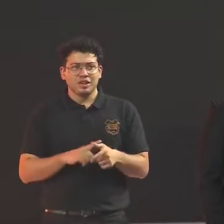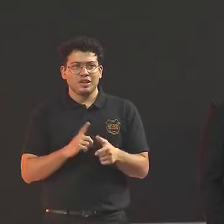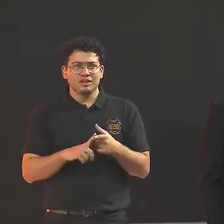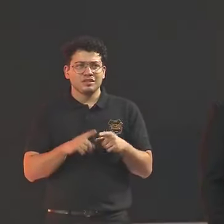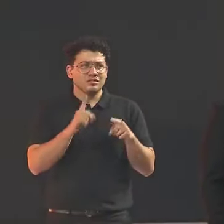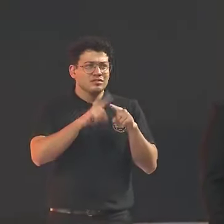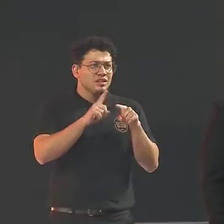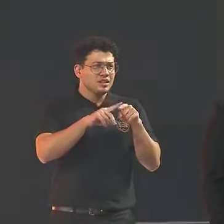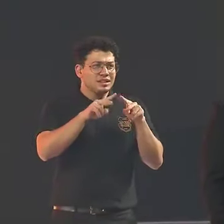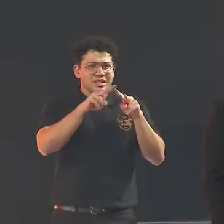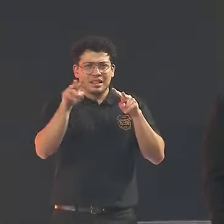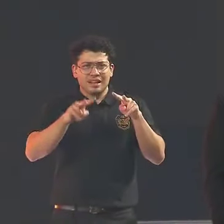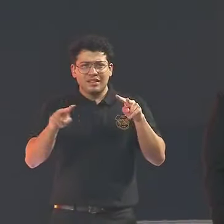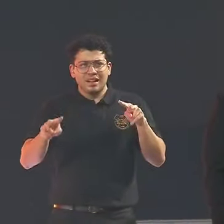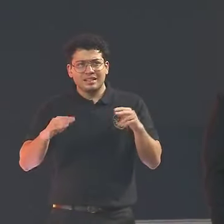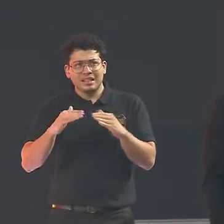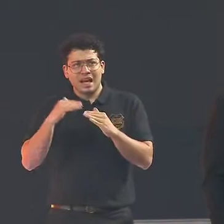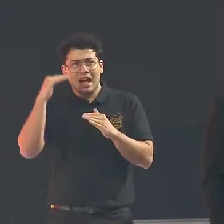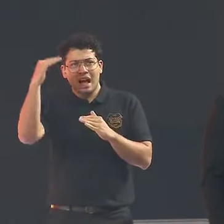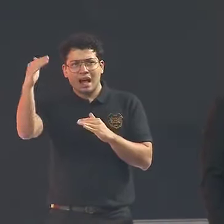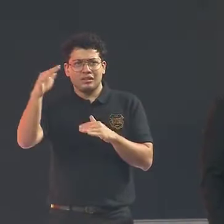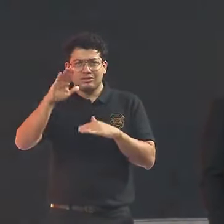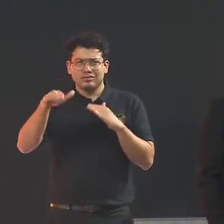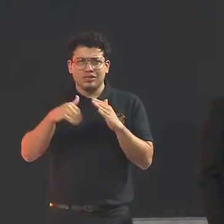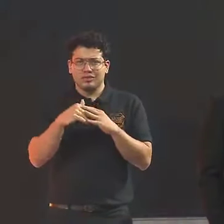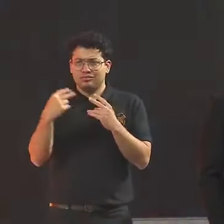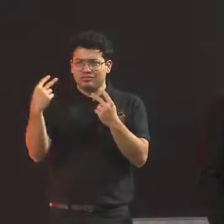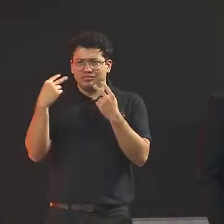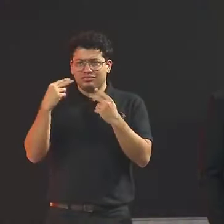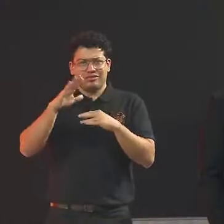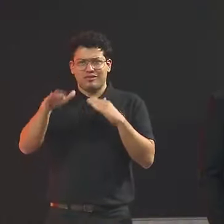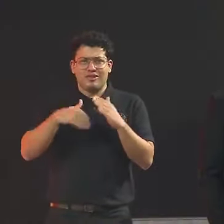los niveles están altísimos de rating, nos están viendo todos.